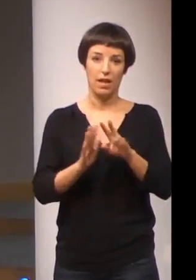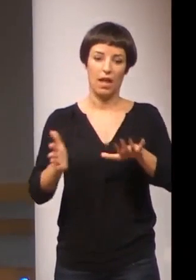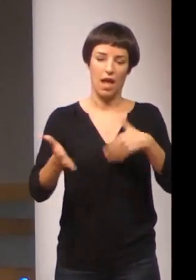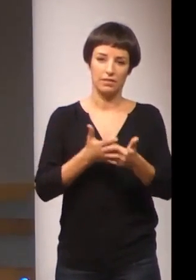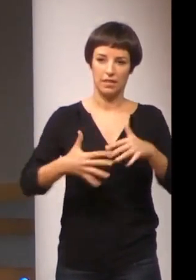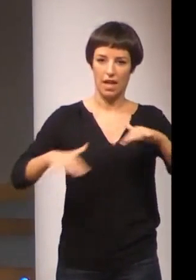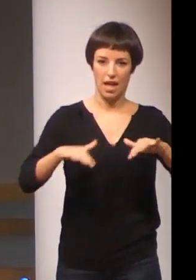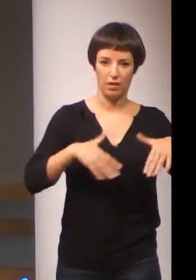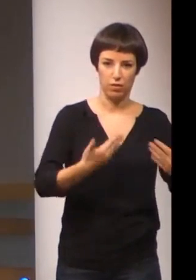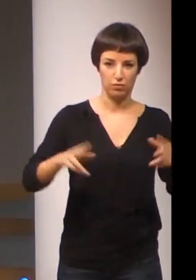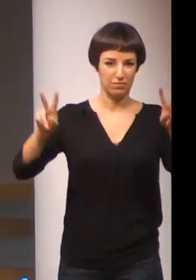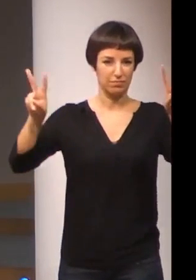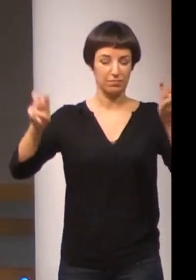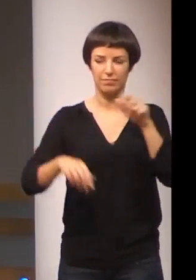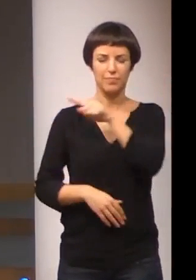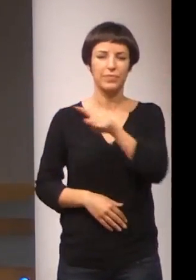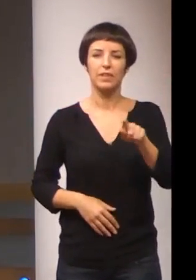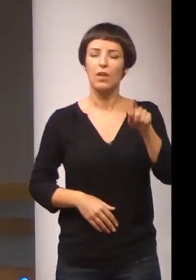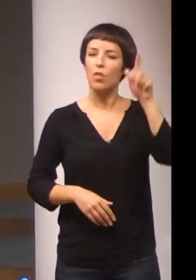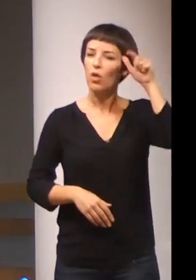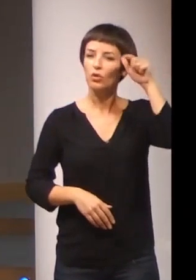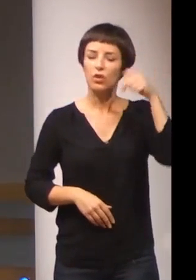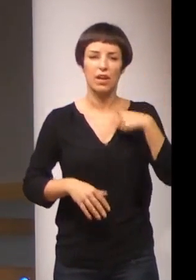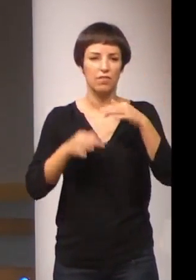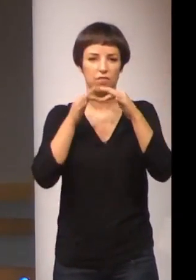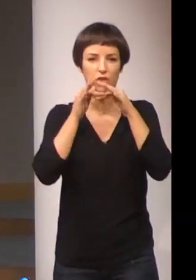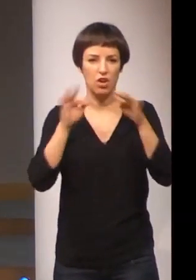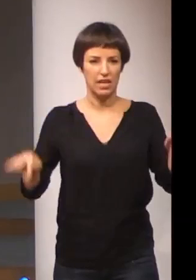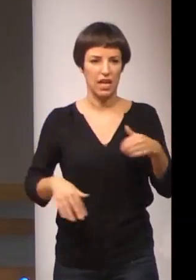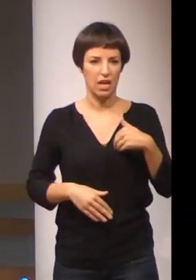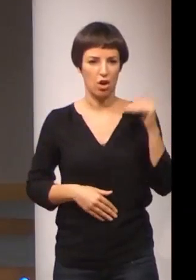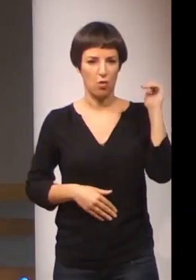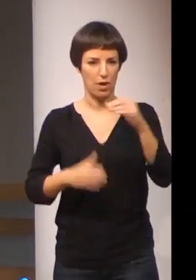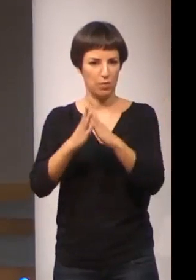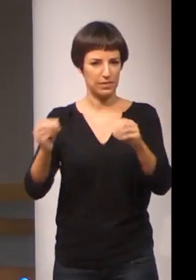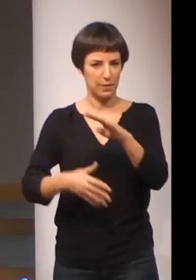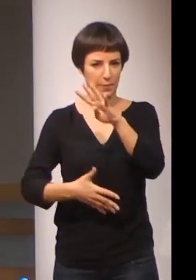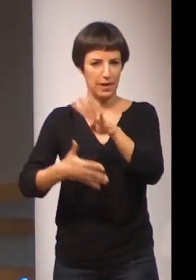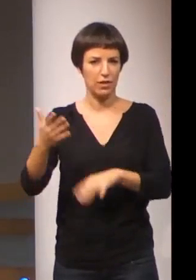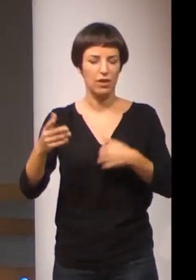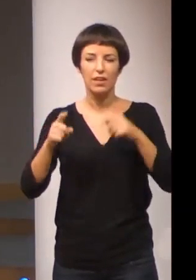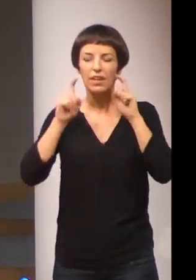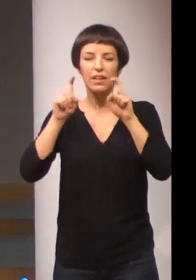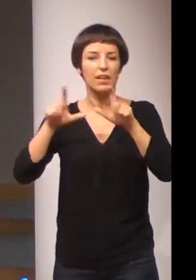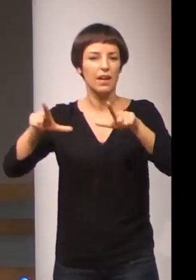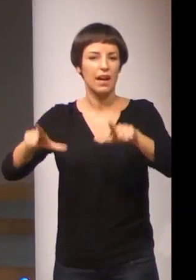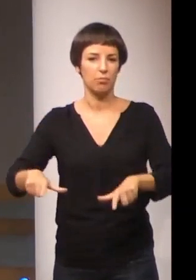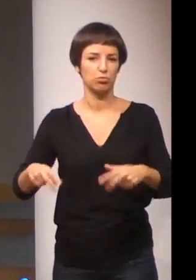López, doctora de Filología Romana por la Universidad de Barcelona, donde enseña en el campus de Tarragona.